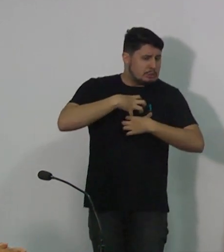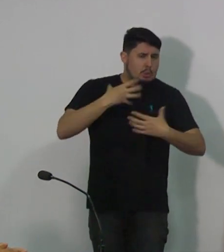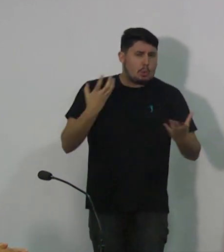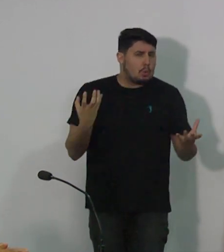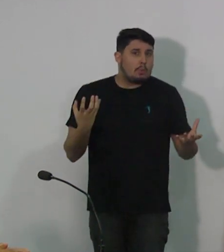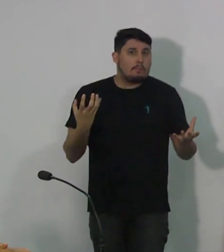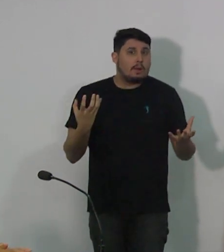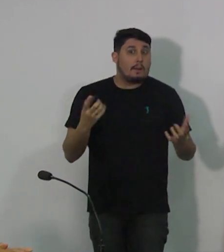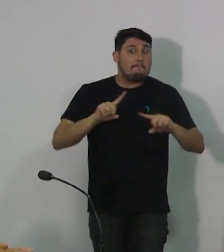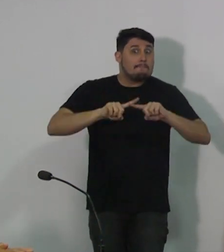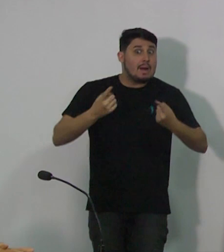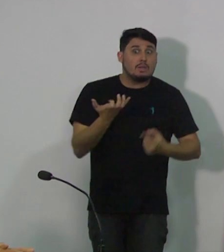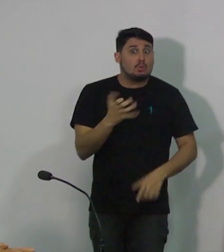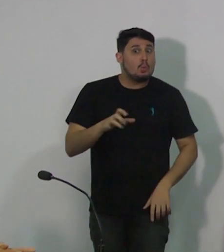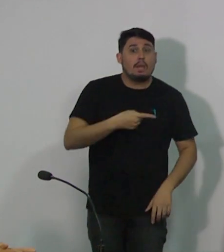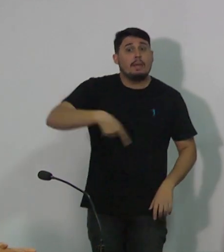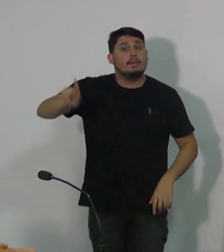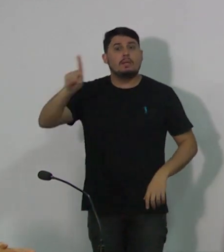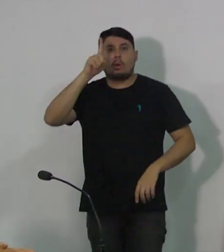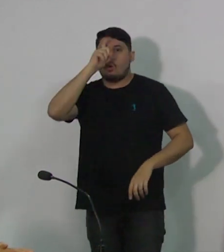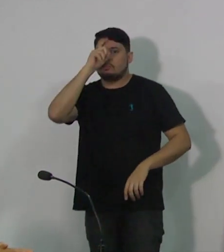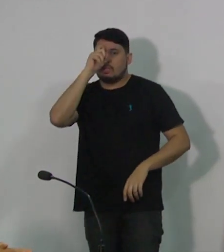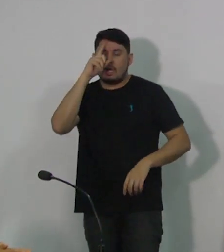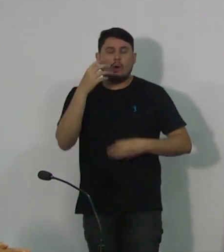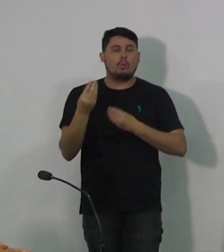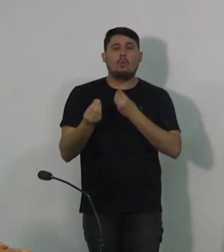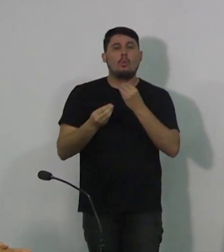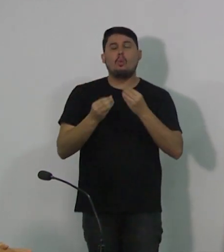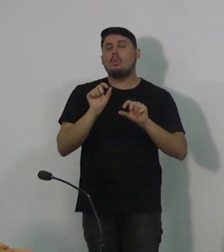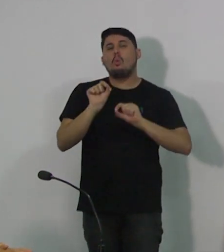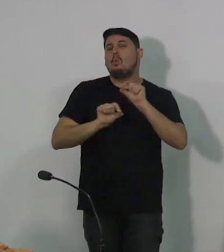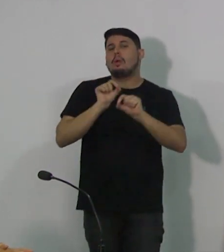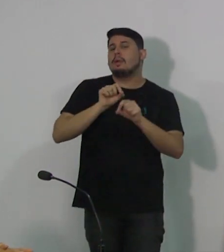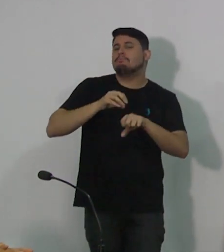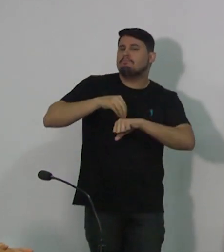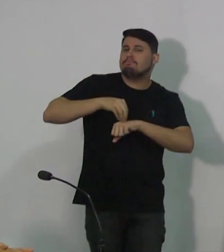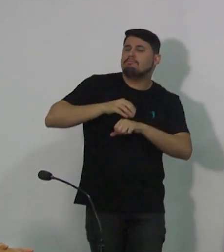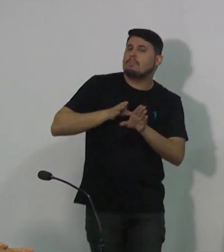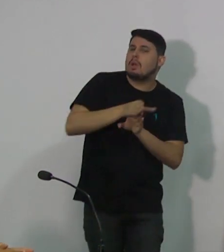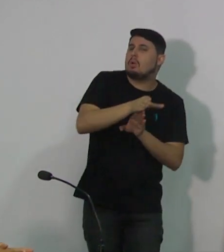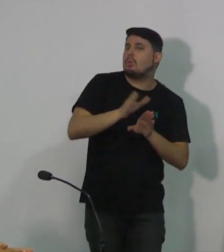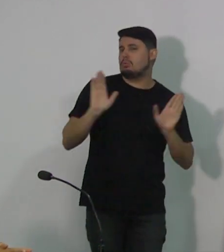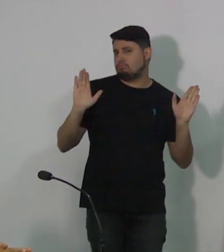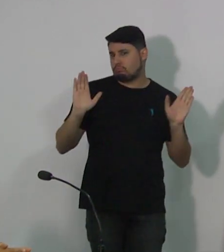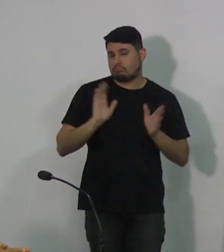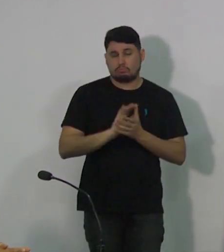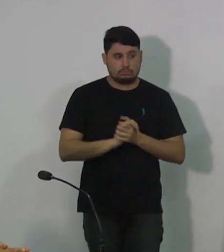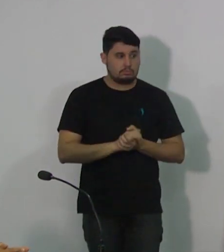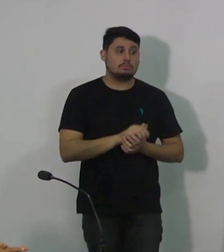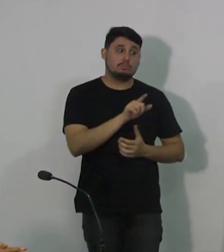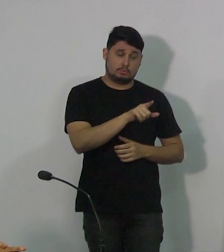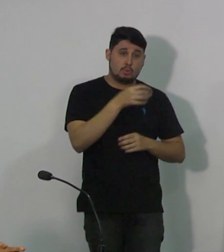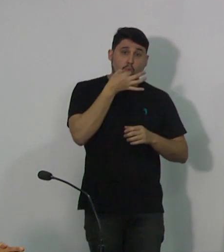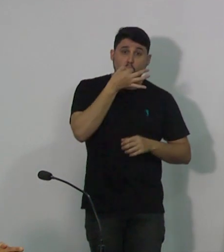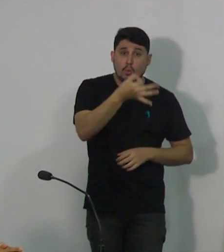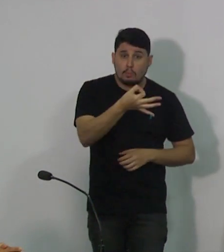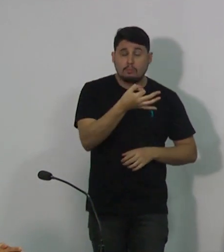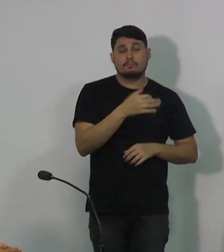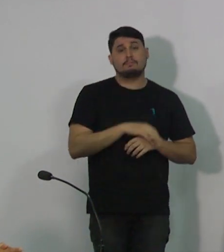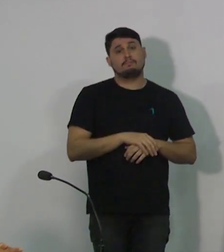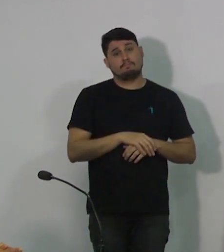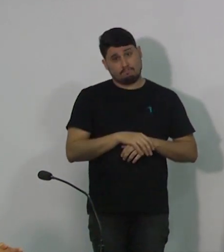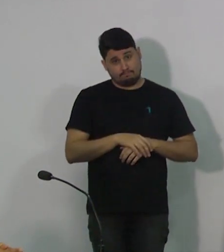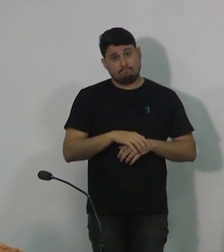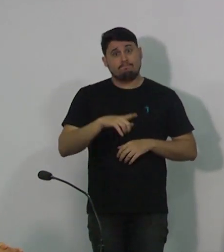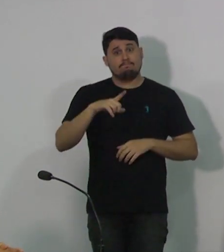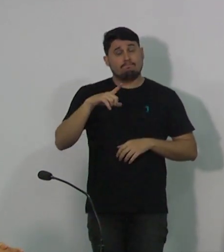tivesse acontecendo, o que fazer? Tá, eu sugiro que entre em contato até com o nosso telefone da própria Secretaria de Saúde. A gente tem um telefone